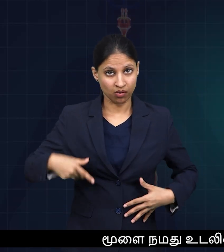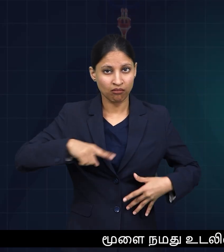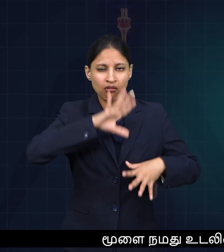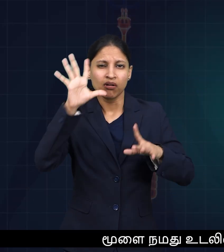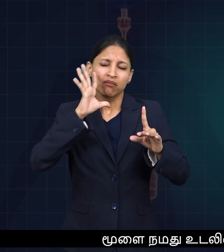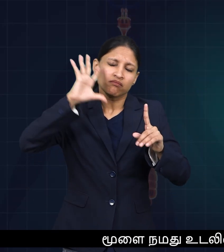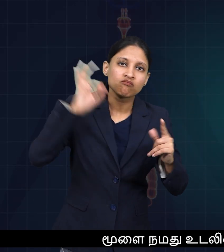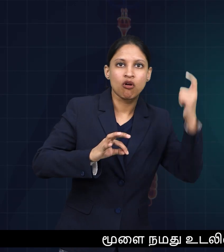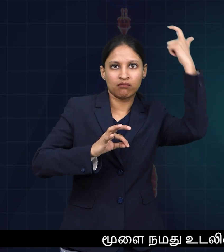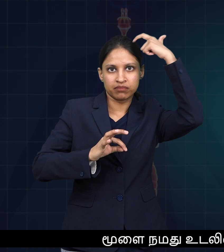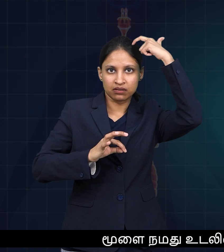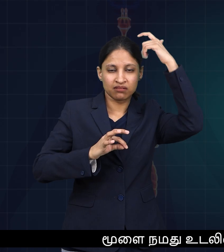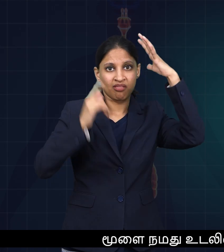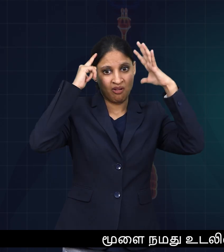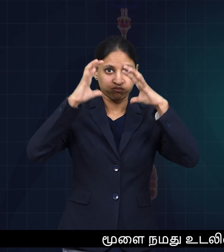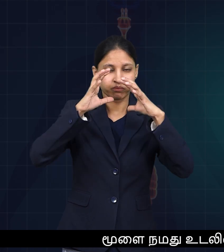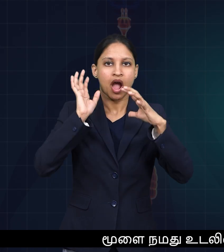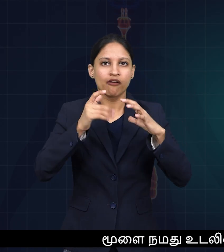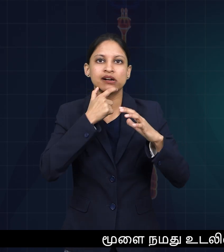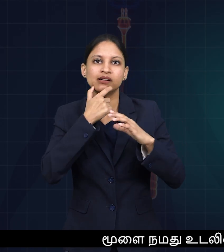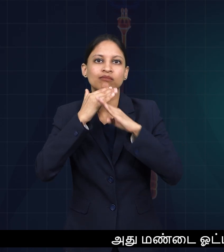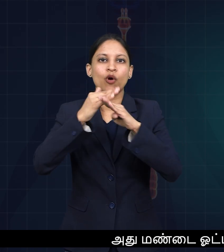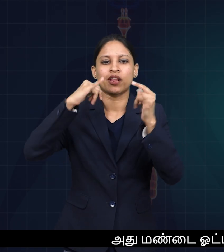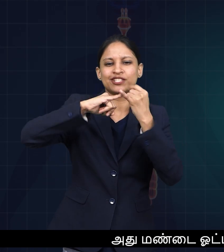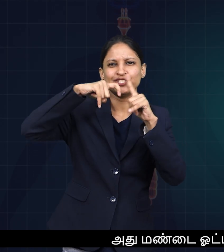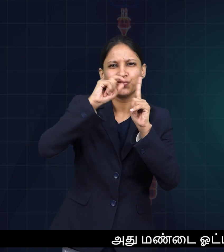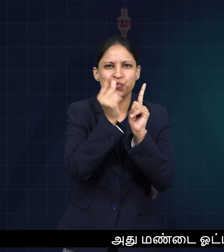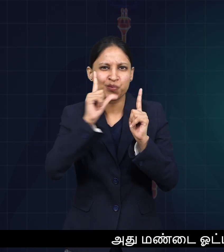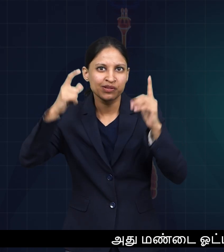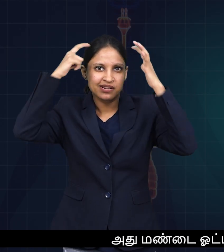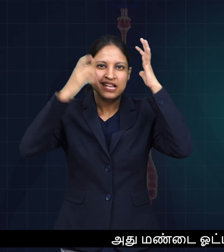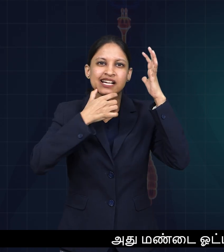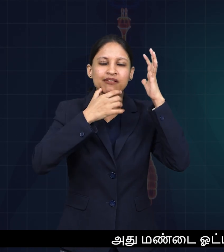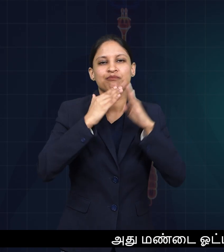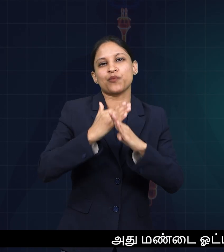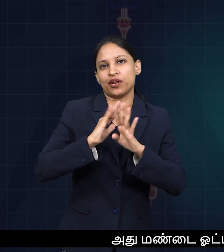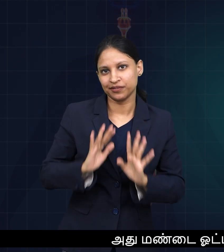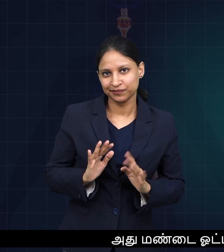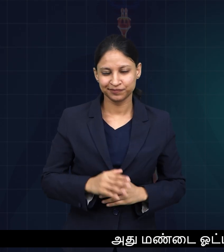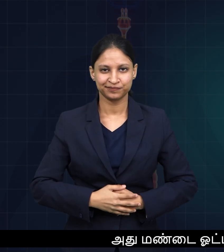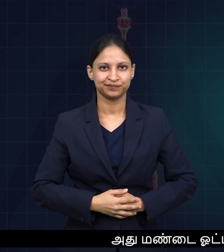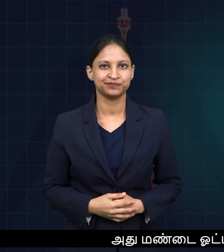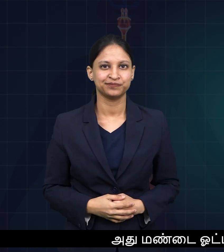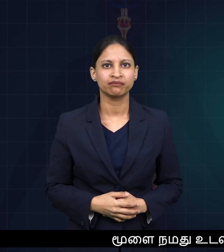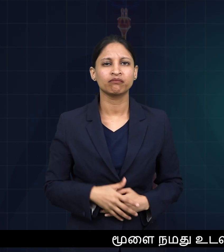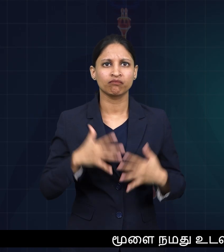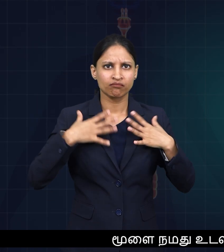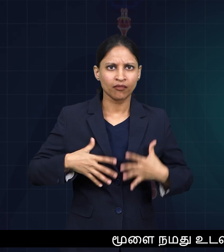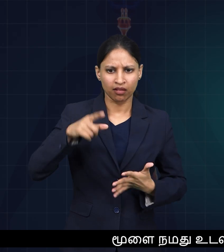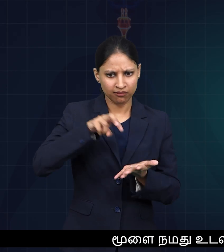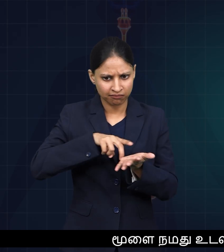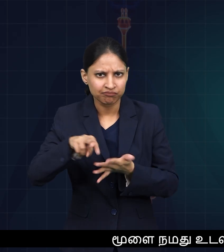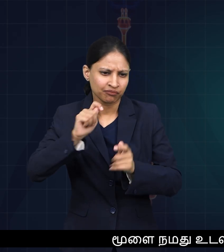மூளை நமது உடலின் ஒரு முக்கியமான உறுப்பு. அது மண்டை ஓட்டால் பாதுகாக்கப்படுகிறது.